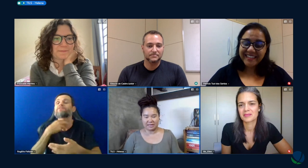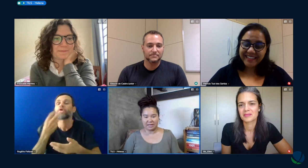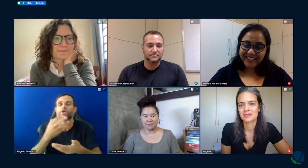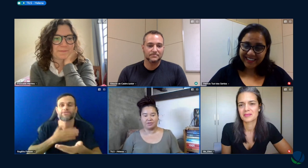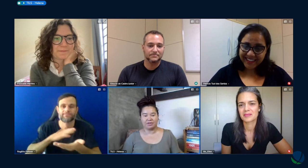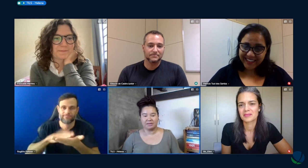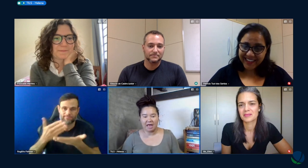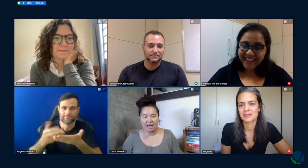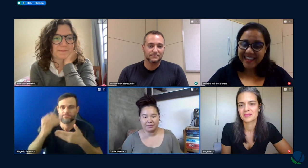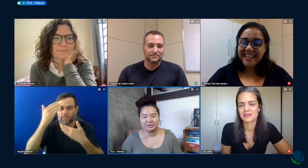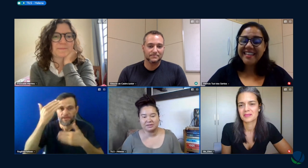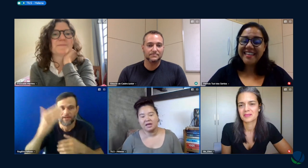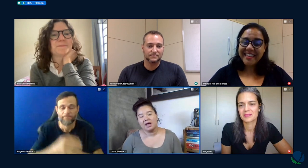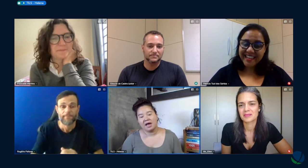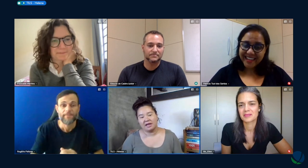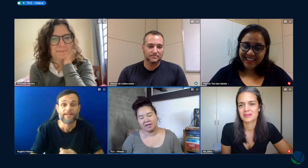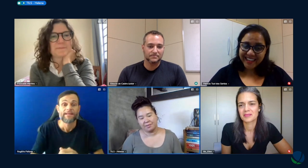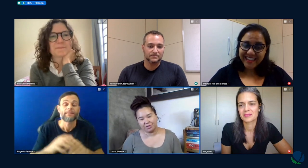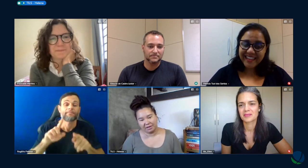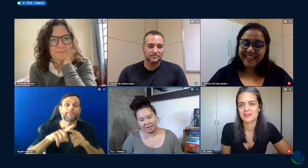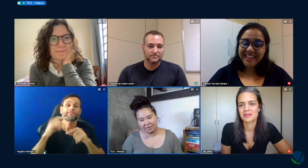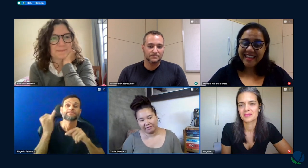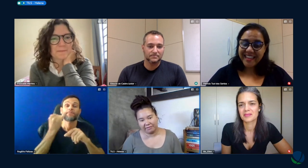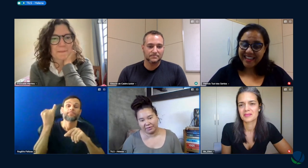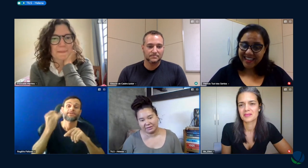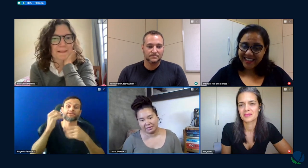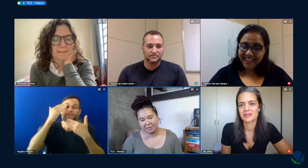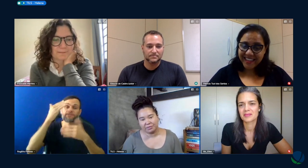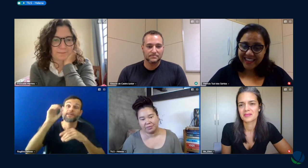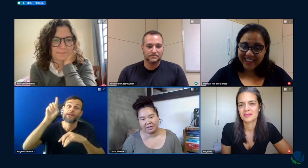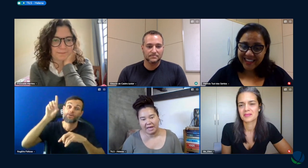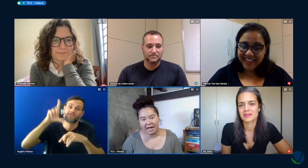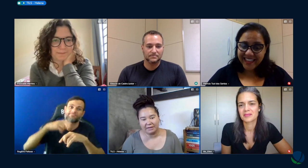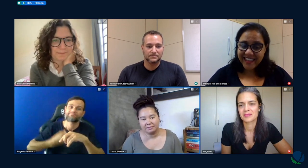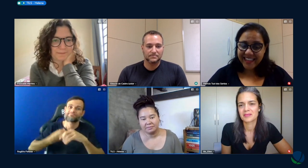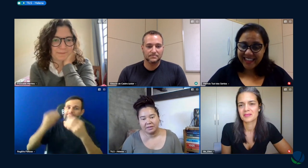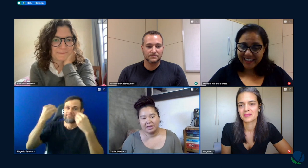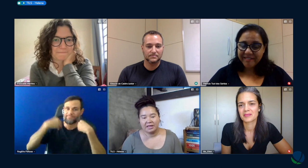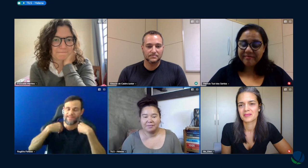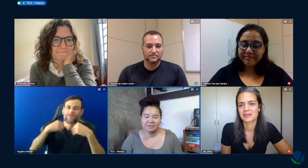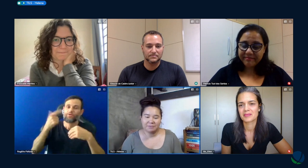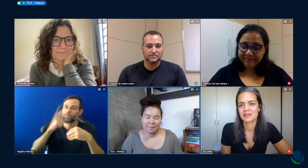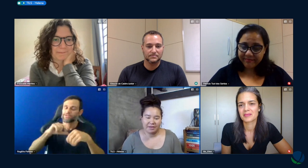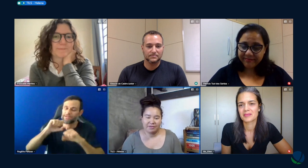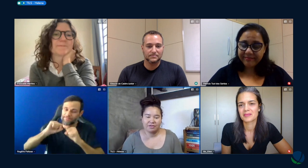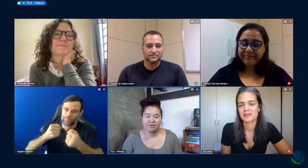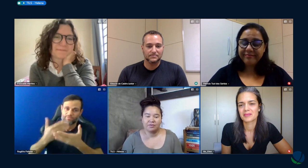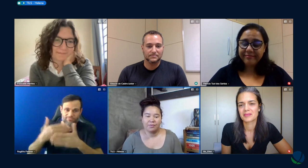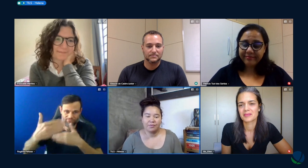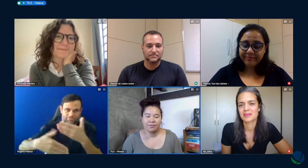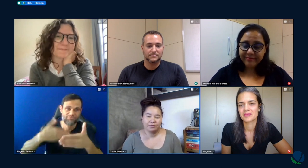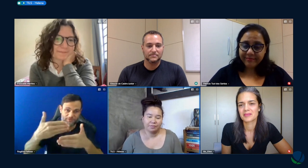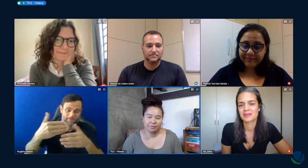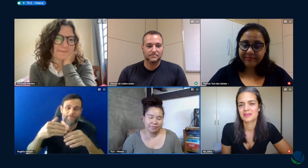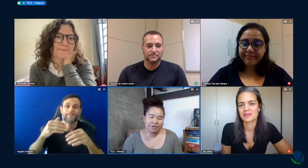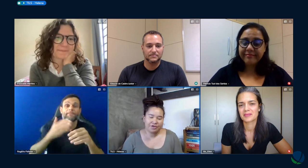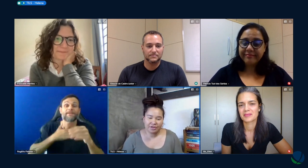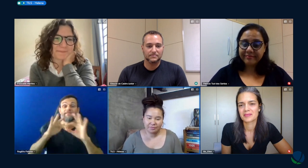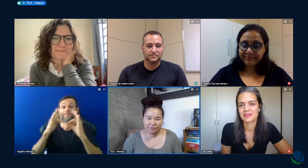agradecer a equipe de intérpretes, a intérprete que deu a voz, também muito obrigado. e principalmente, como